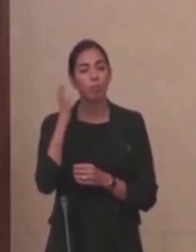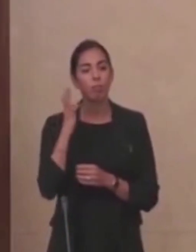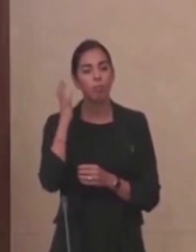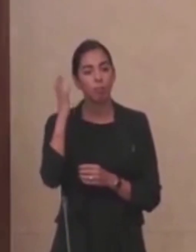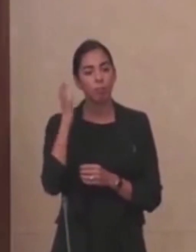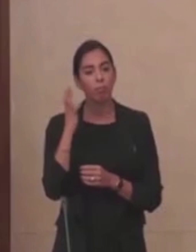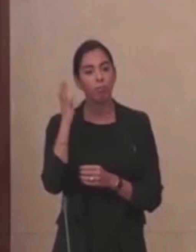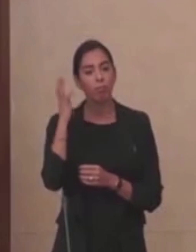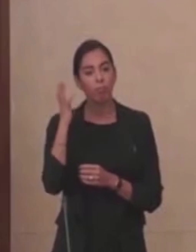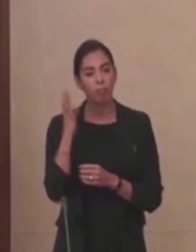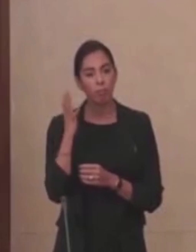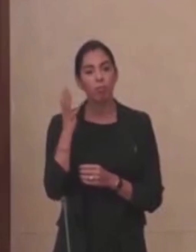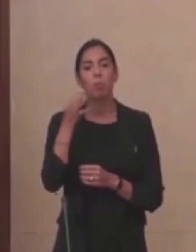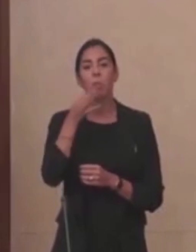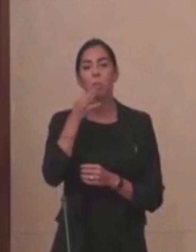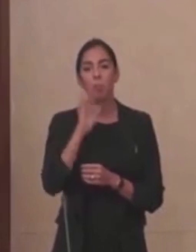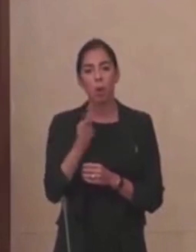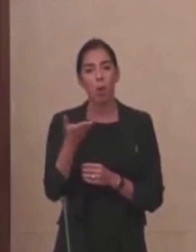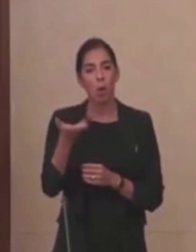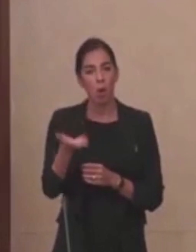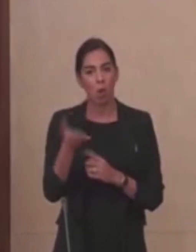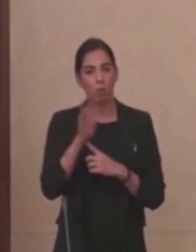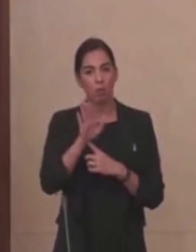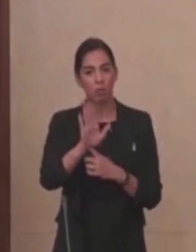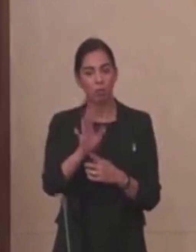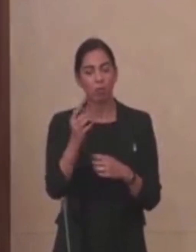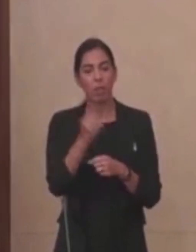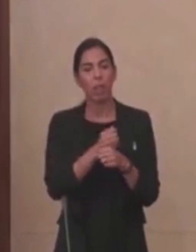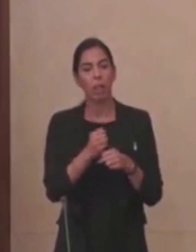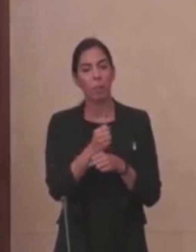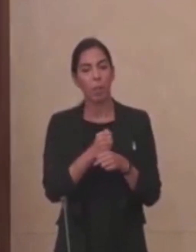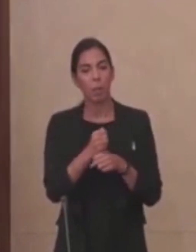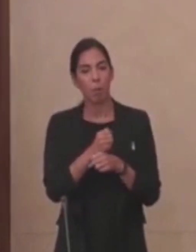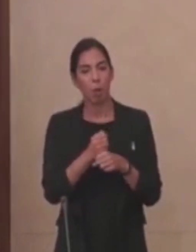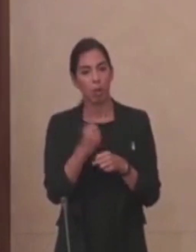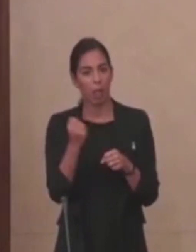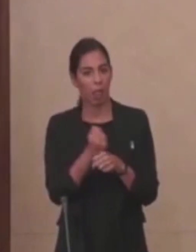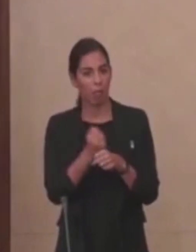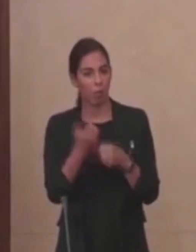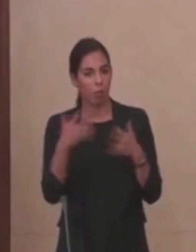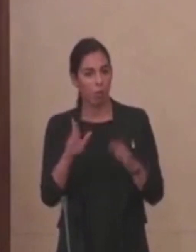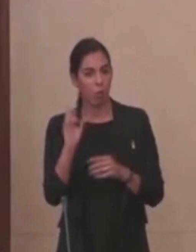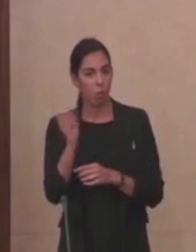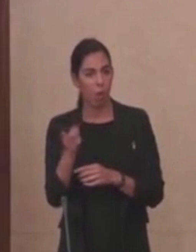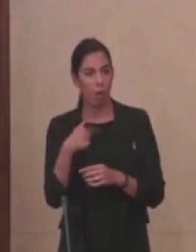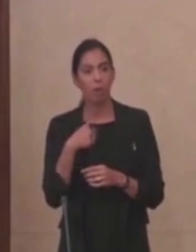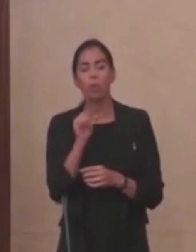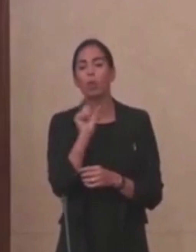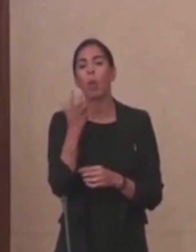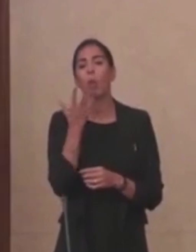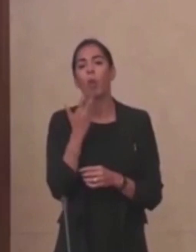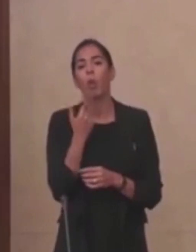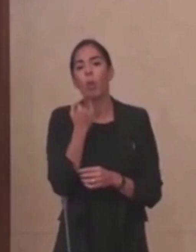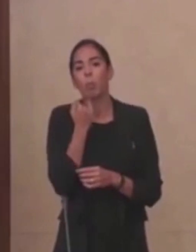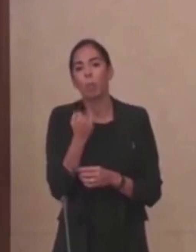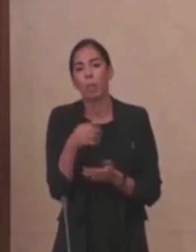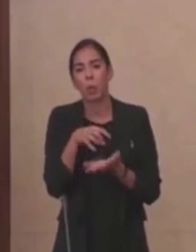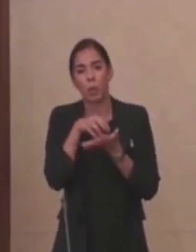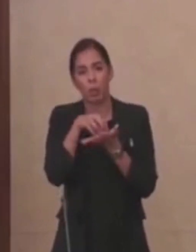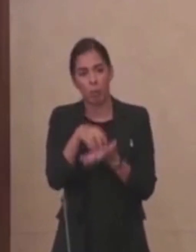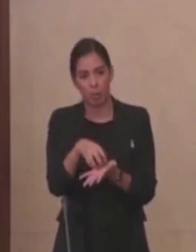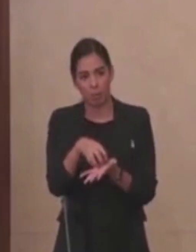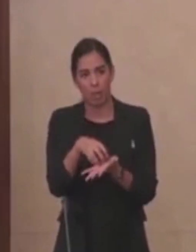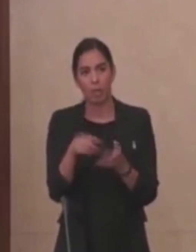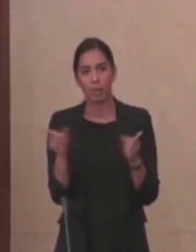Je suis très fier d'être ici à présenter le travail de la région Piémont, mais